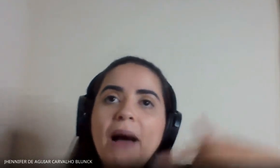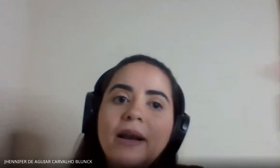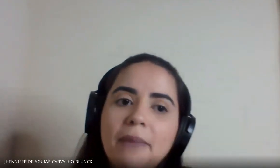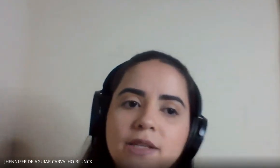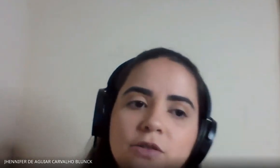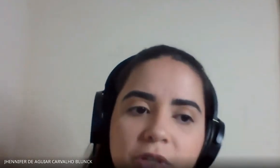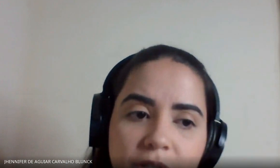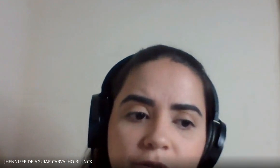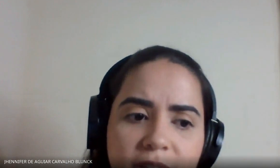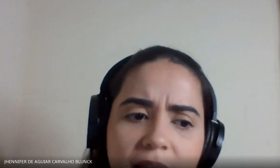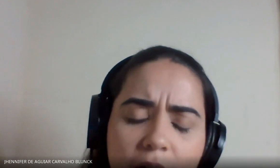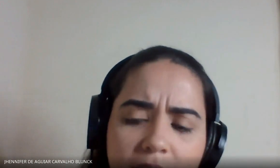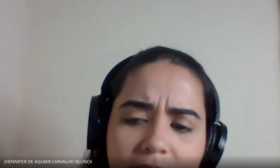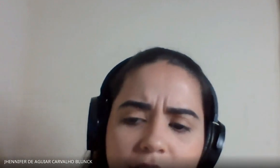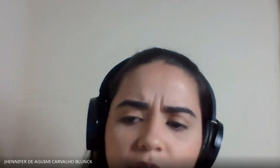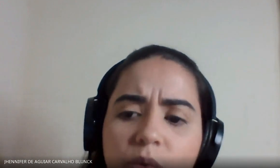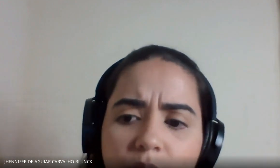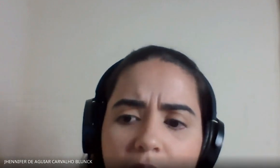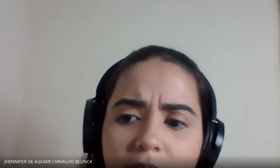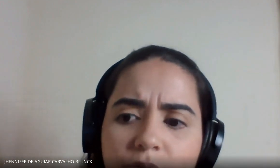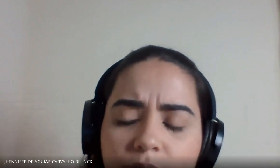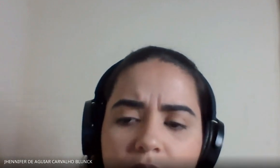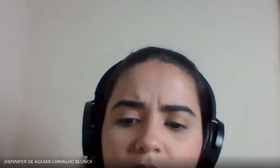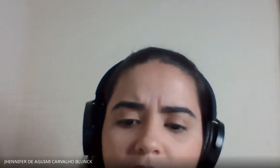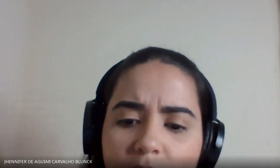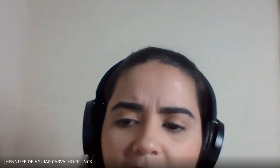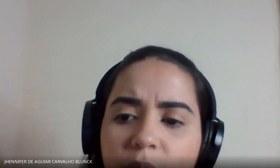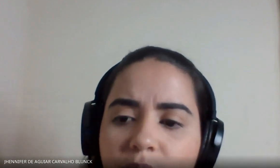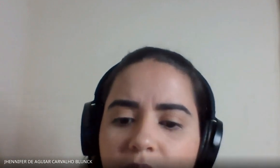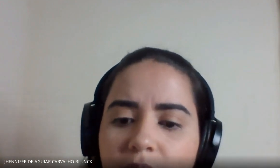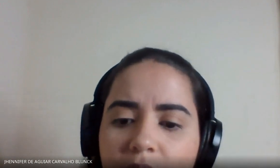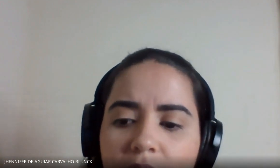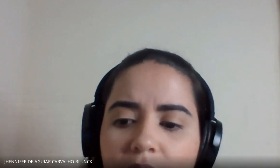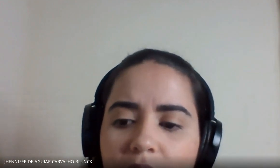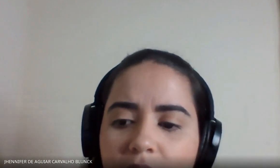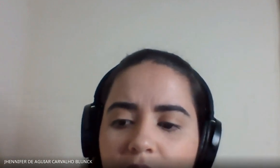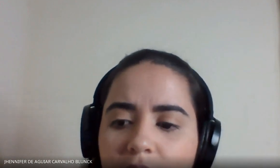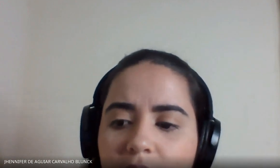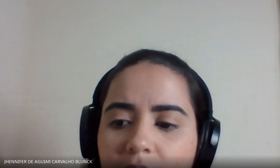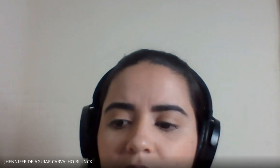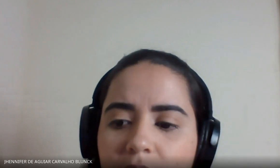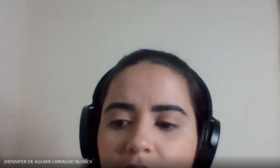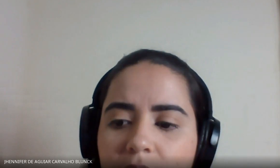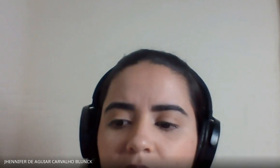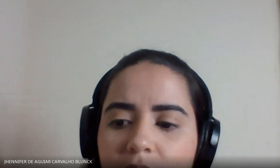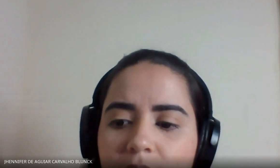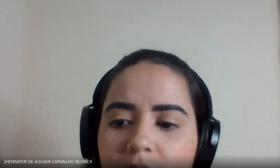vir para a Barra de São Francisco fazer aula na sala de recurso? É isso? Sua pergunta?